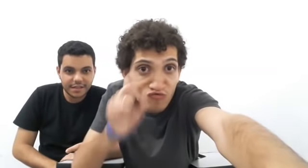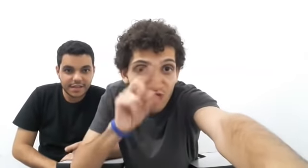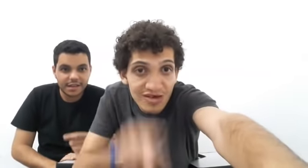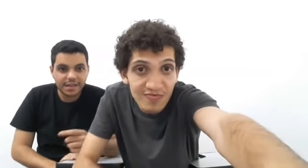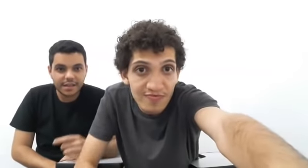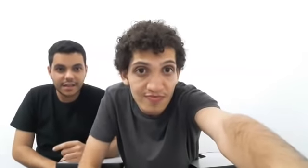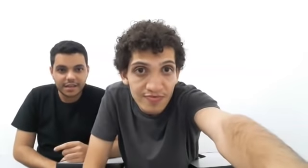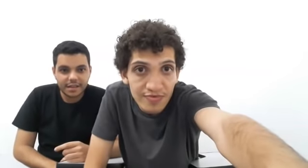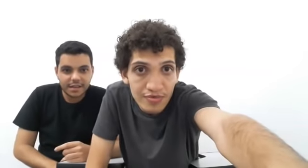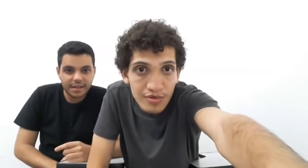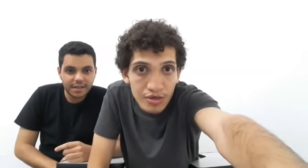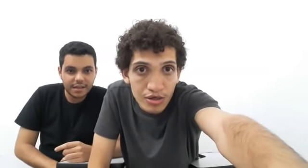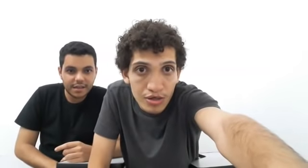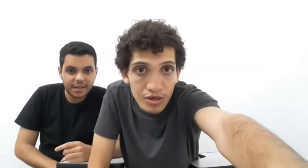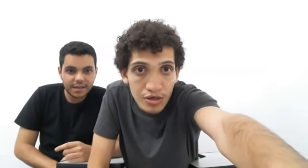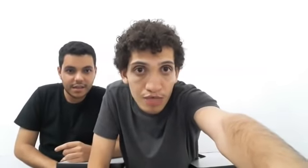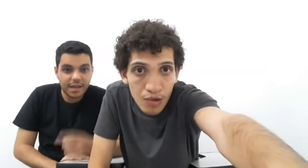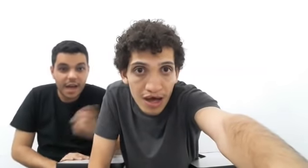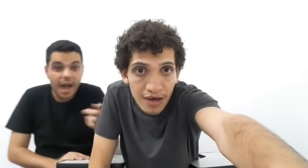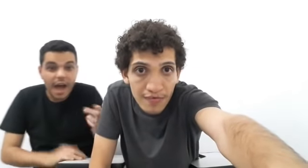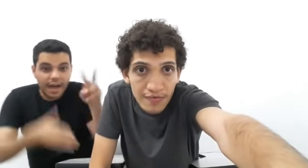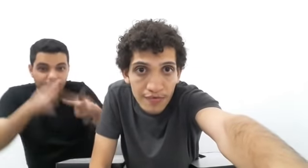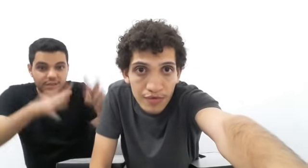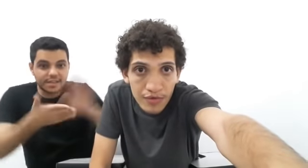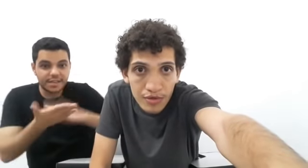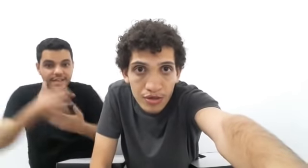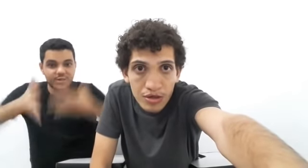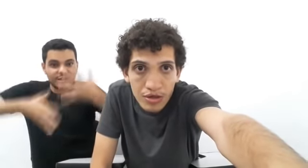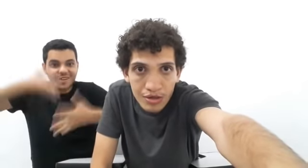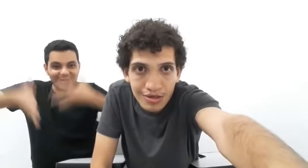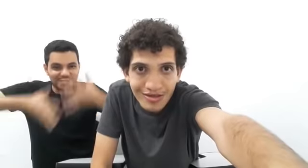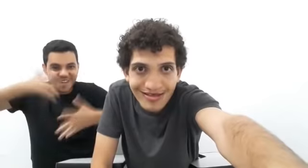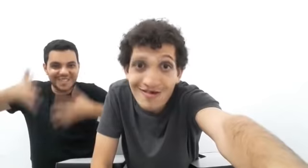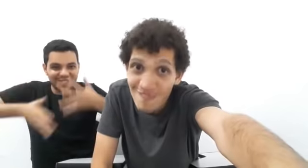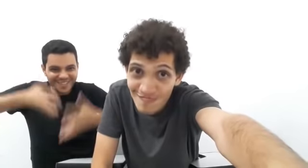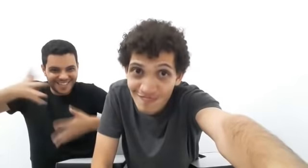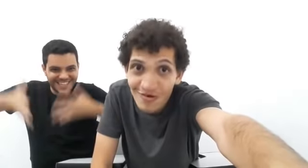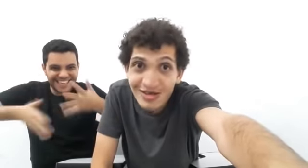ver. Vamos lá. Aí você lê e eu traduzo para Libras, ok? Pode?